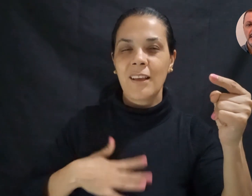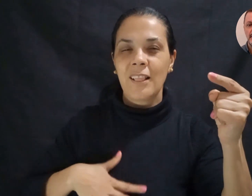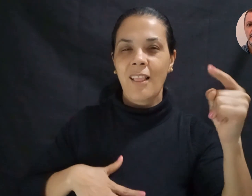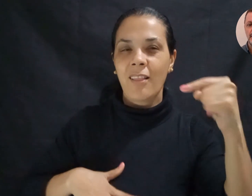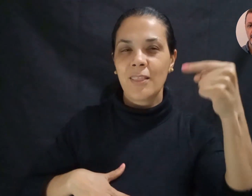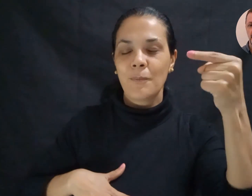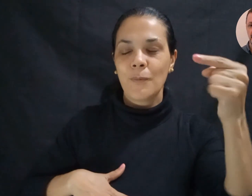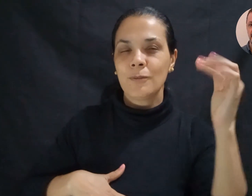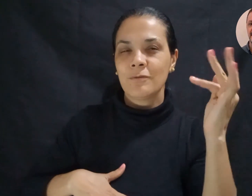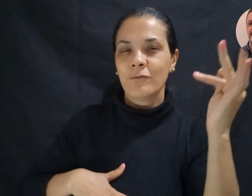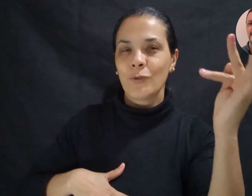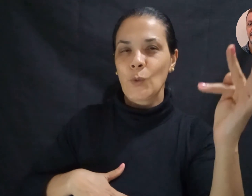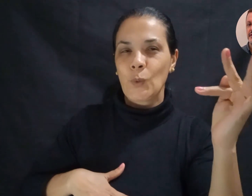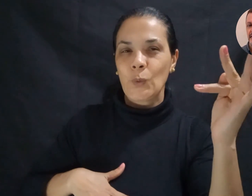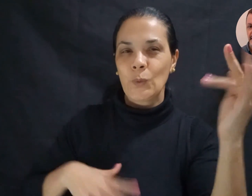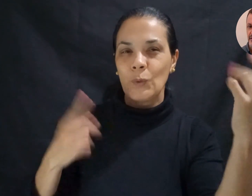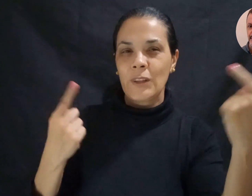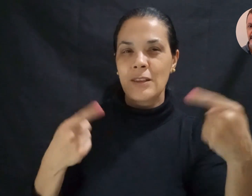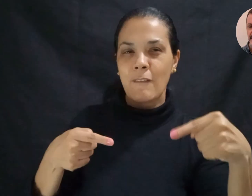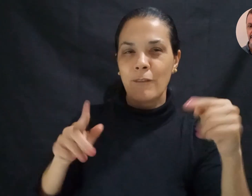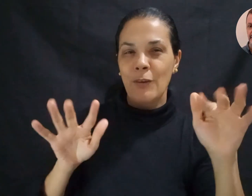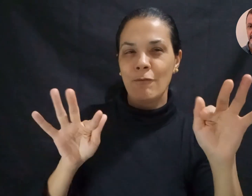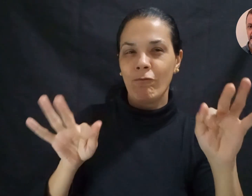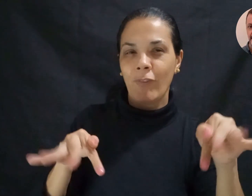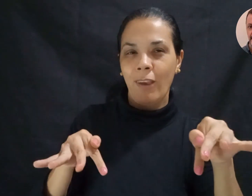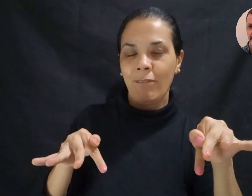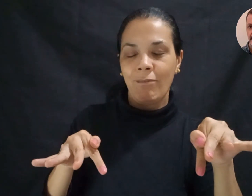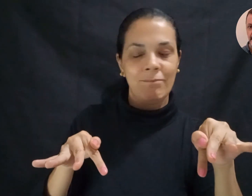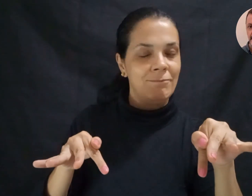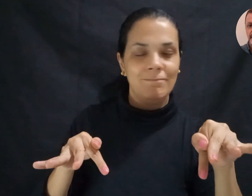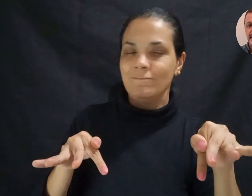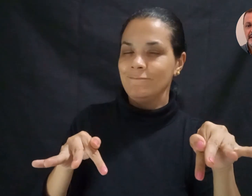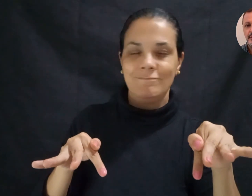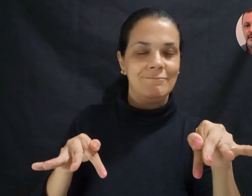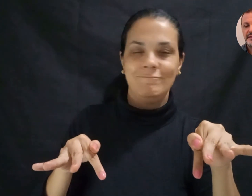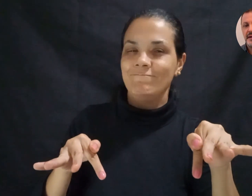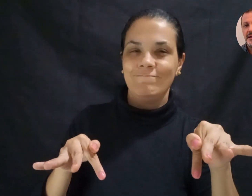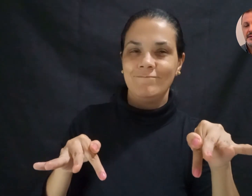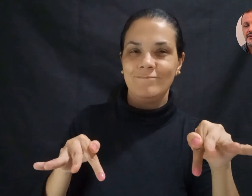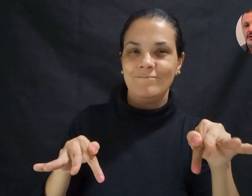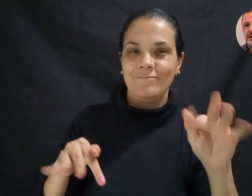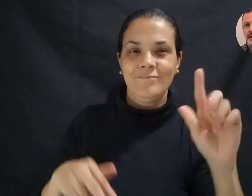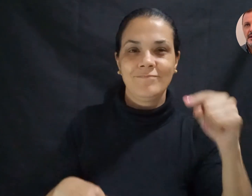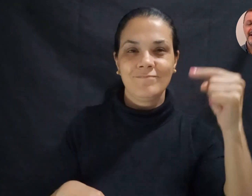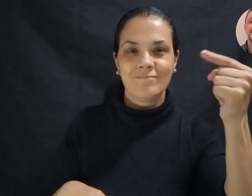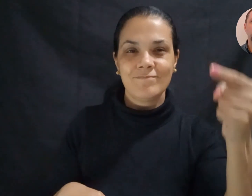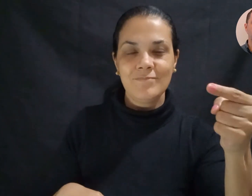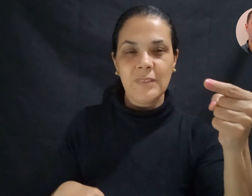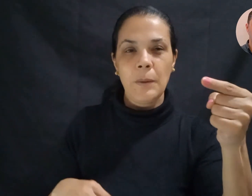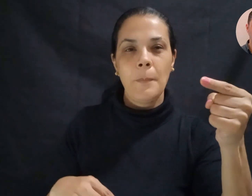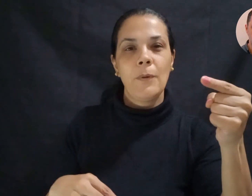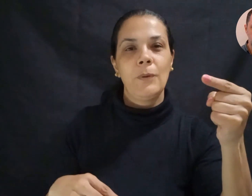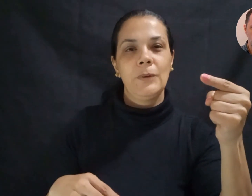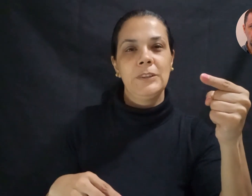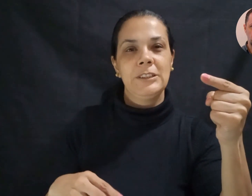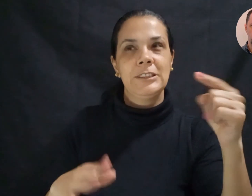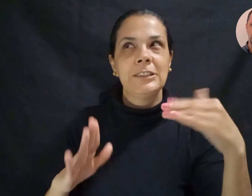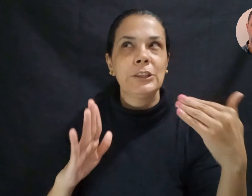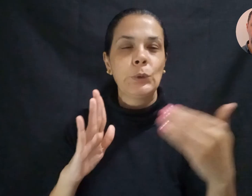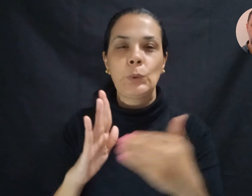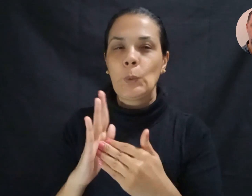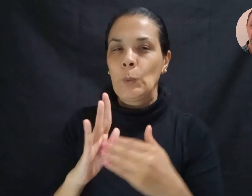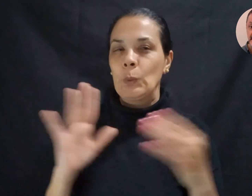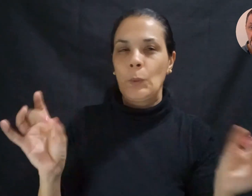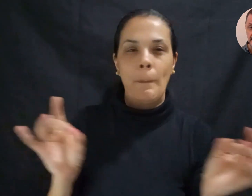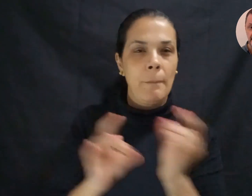virá quando os nossos desafios estiverem superados. Não será depois de resolvermos todos os